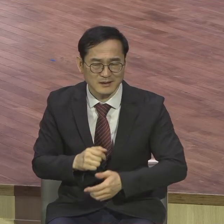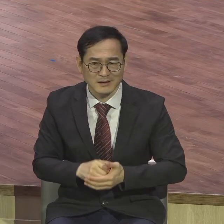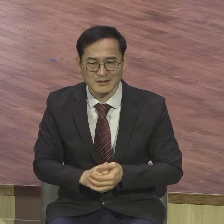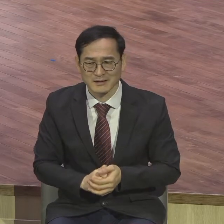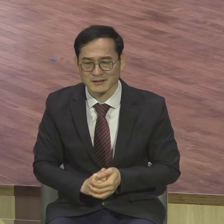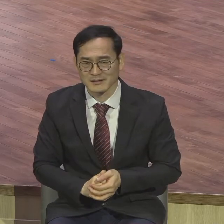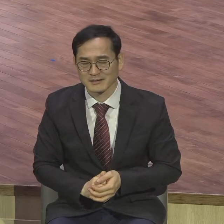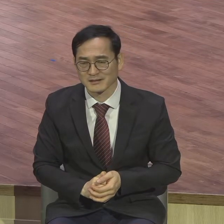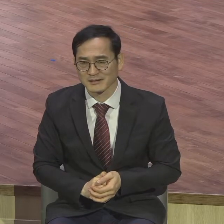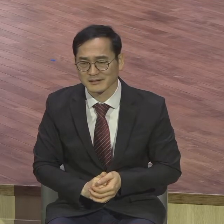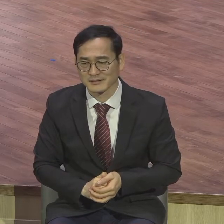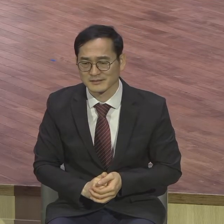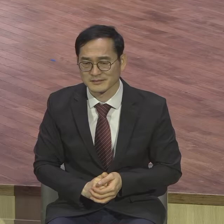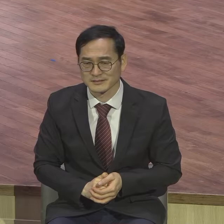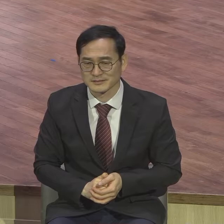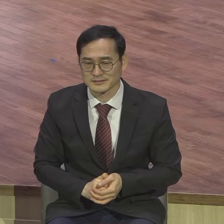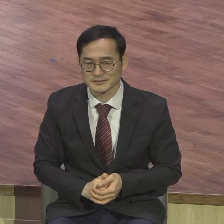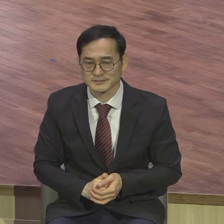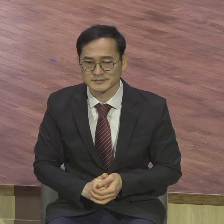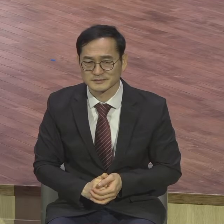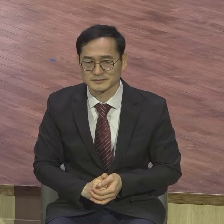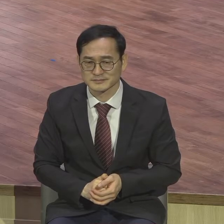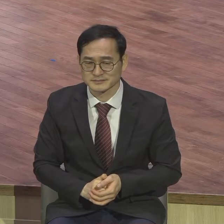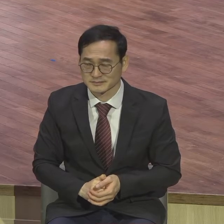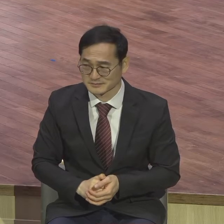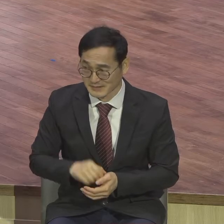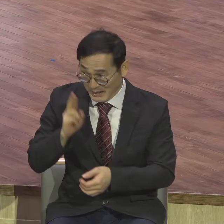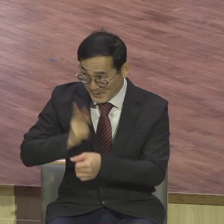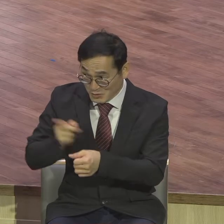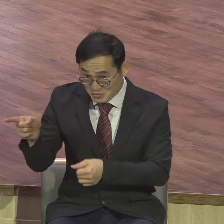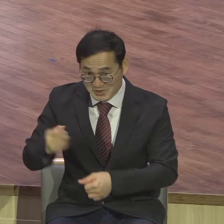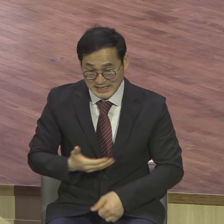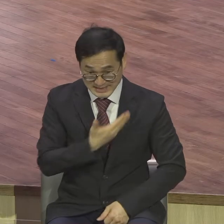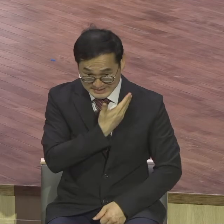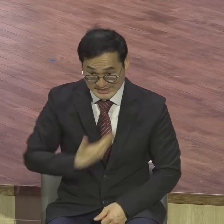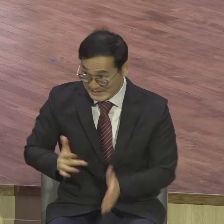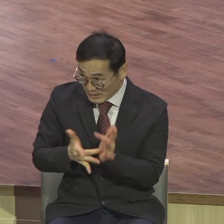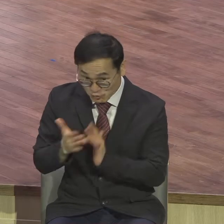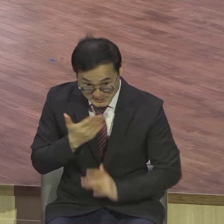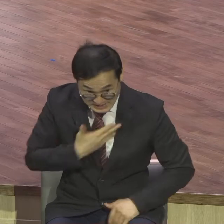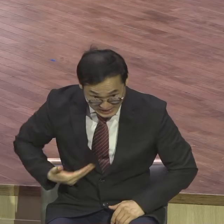공격이냐? 바울이 자칭 사도라고 하는 사기꾼이다.